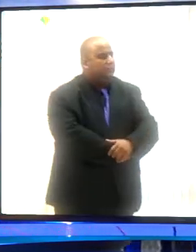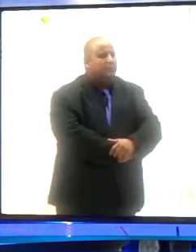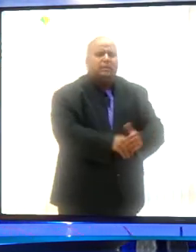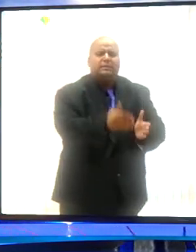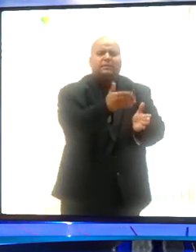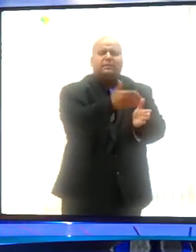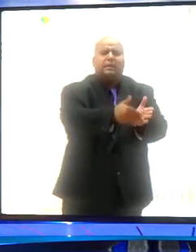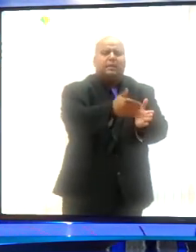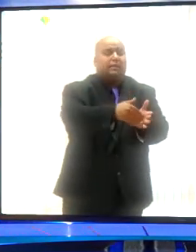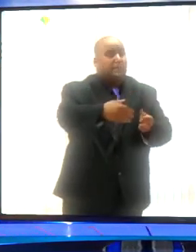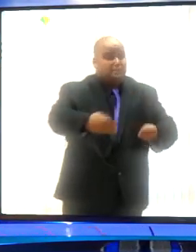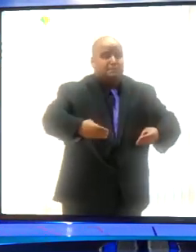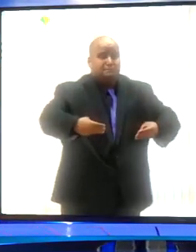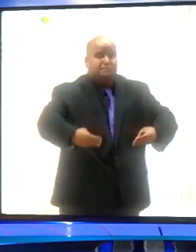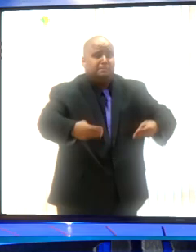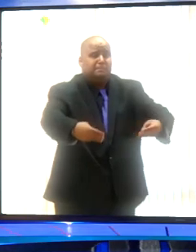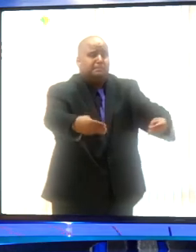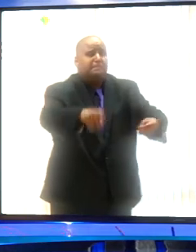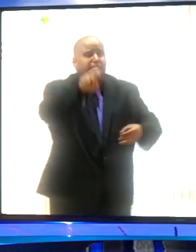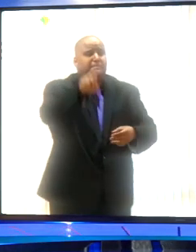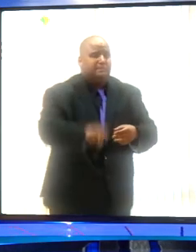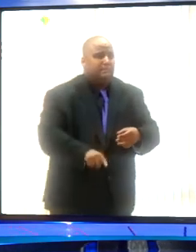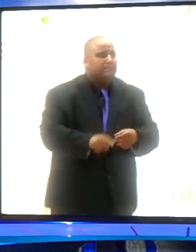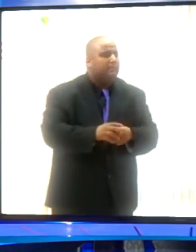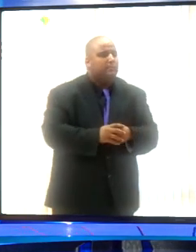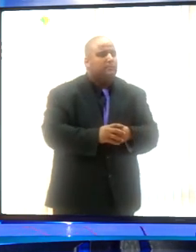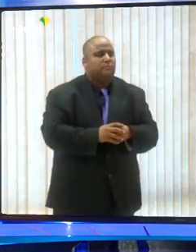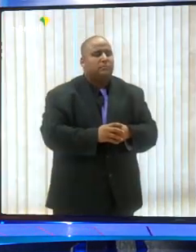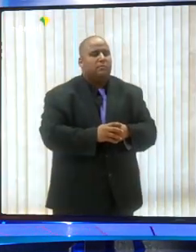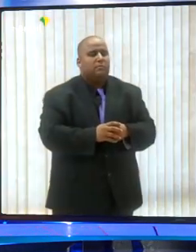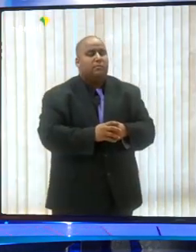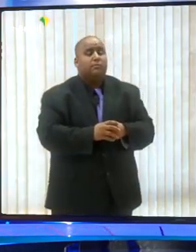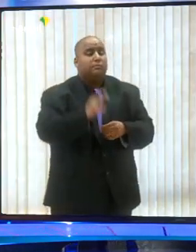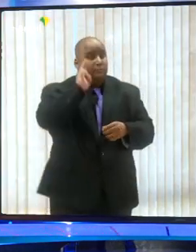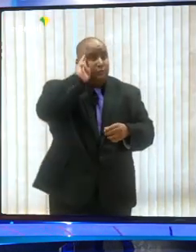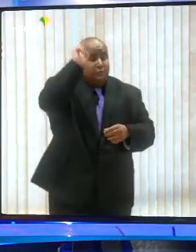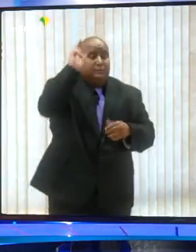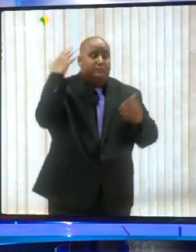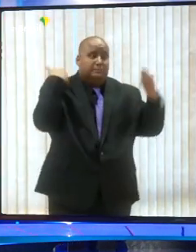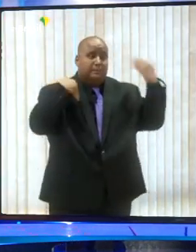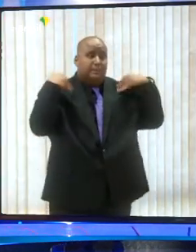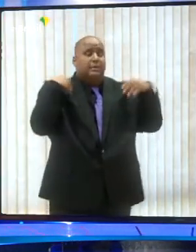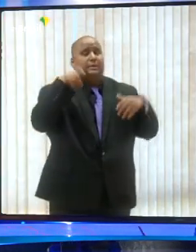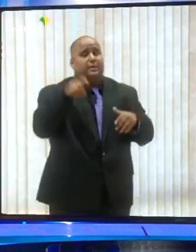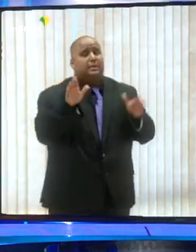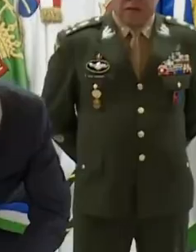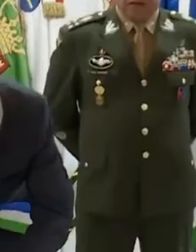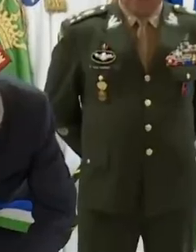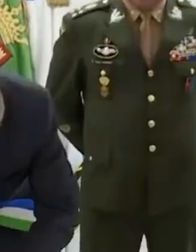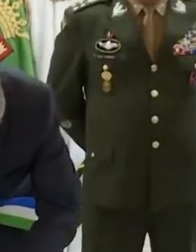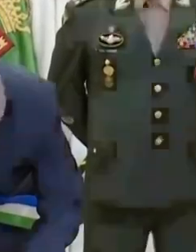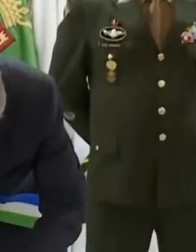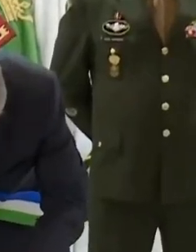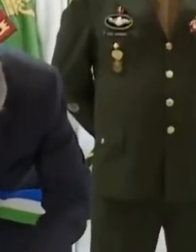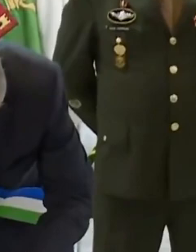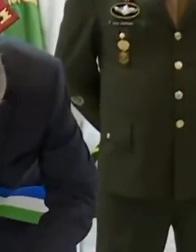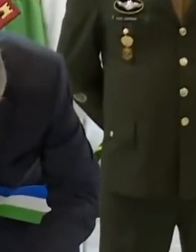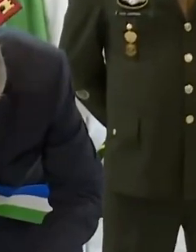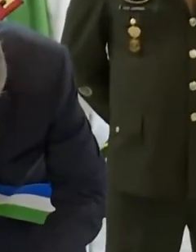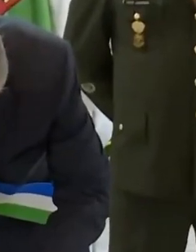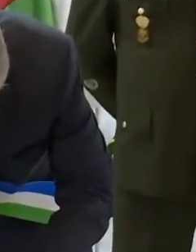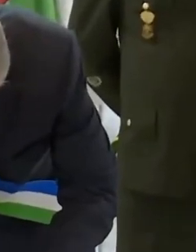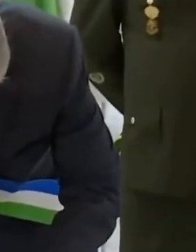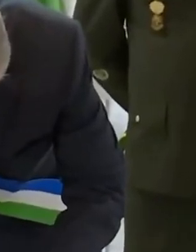primeiro discurso ele destacou A Hierarquia e a disciplina como Pilares das Forças Armadas José múcio é